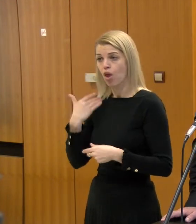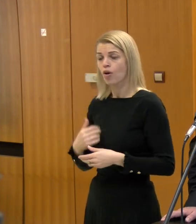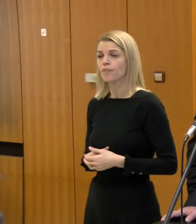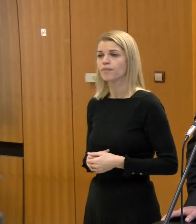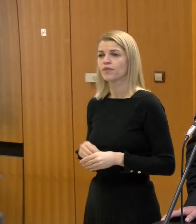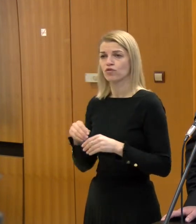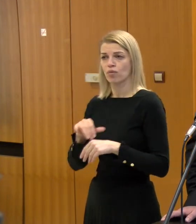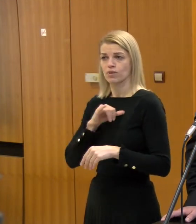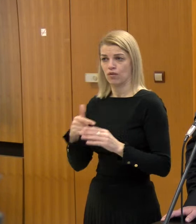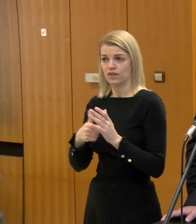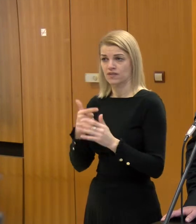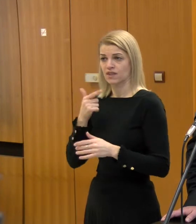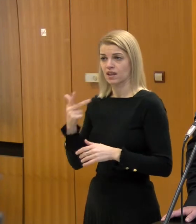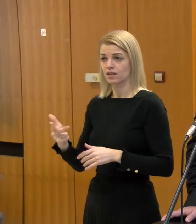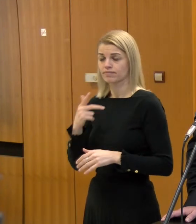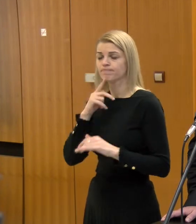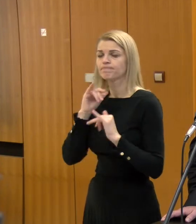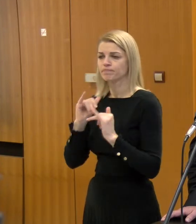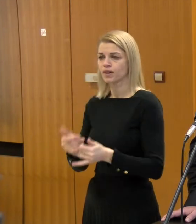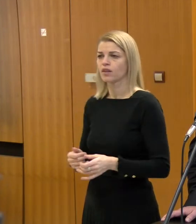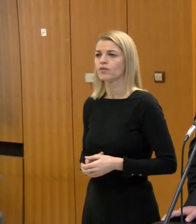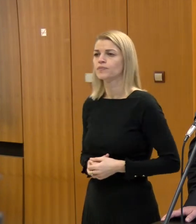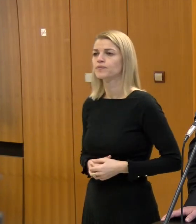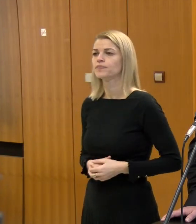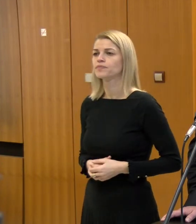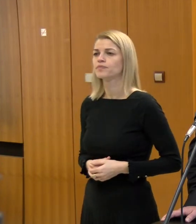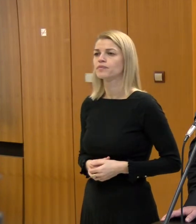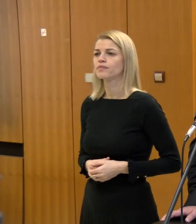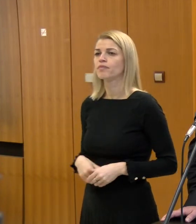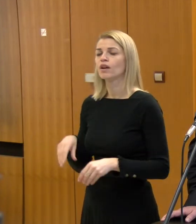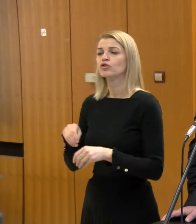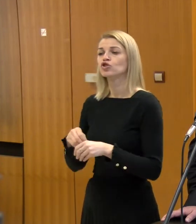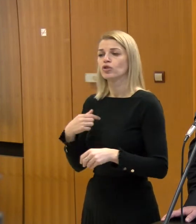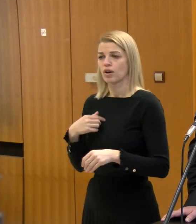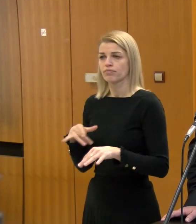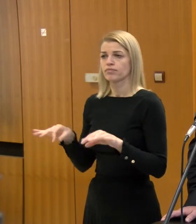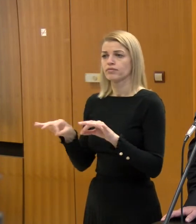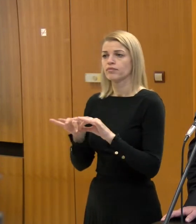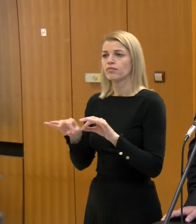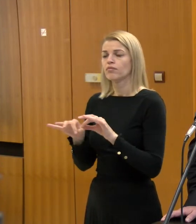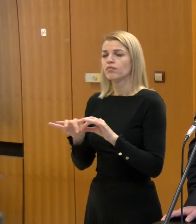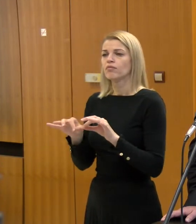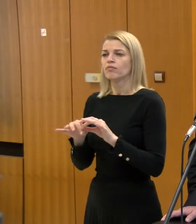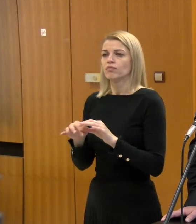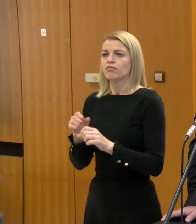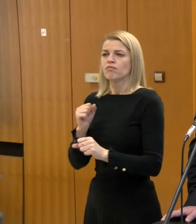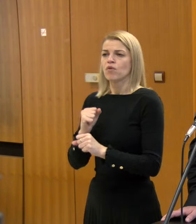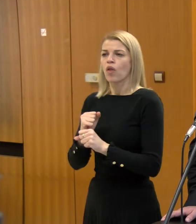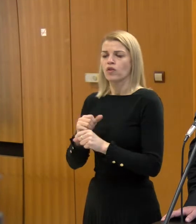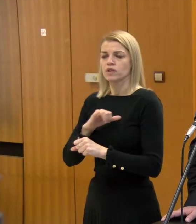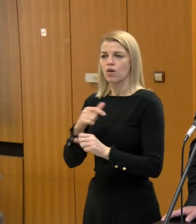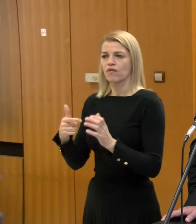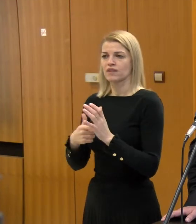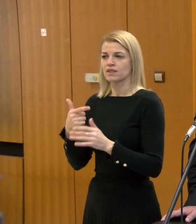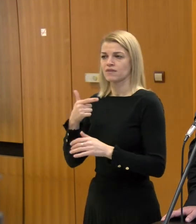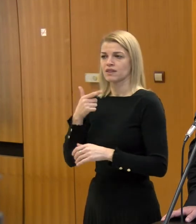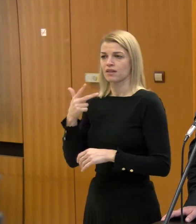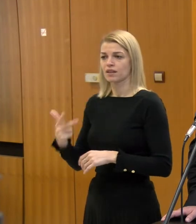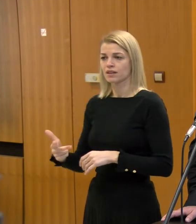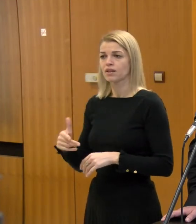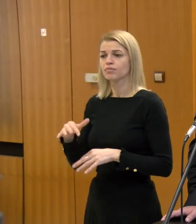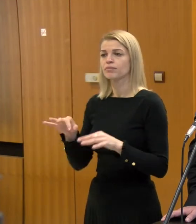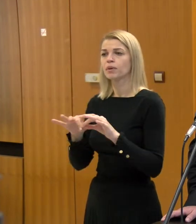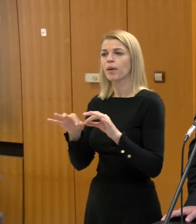Myslíte za rok 2023? Čiže my máme pripravené dohodovacie konanie za rok 2023, máme